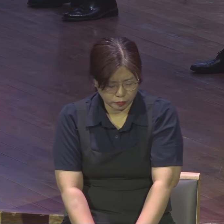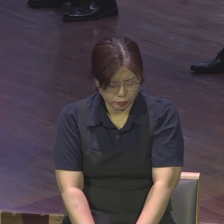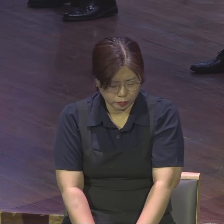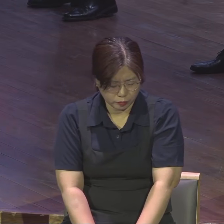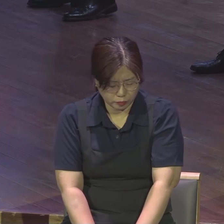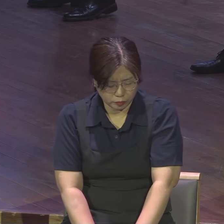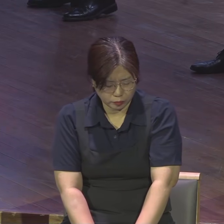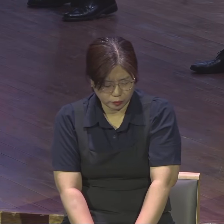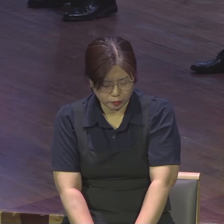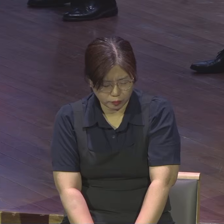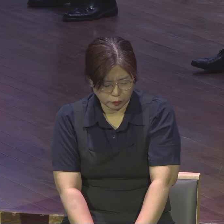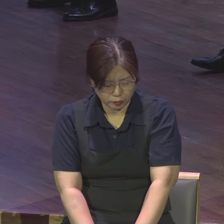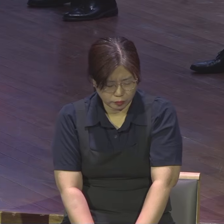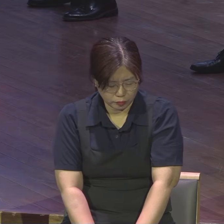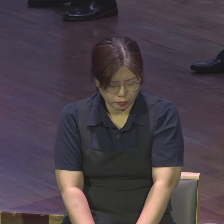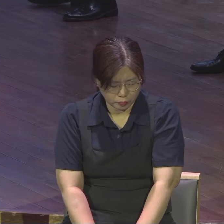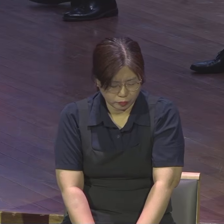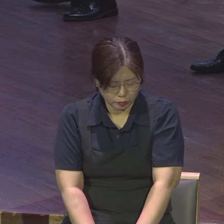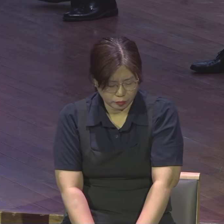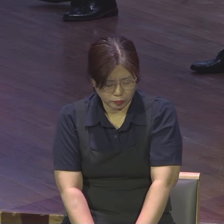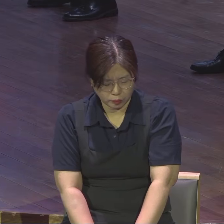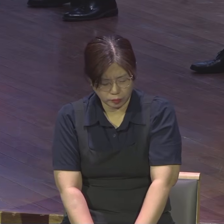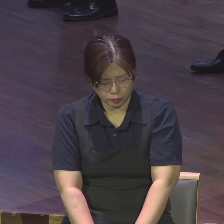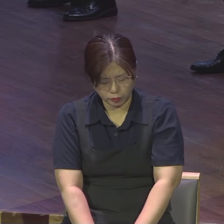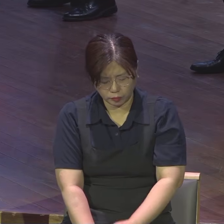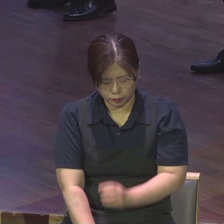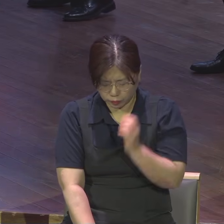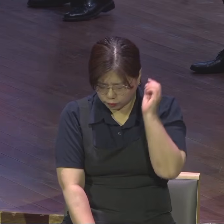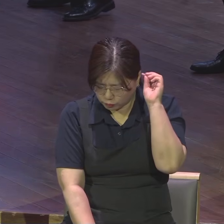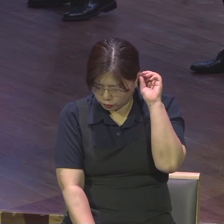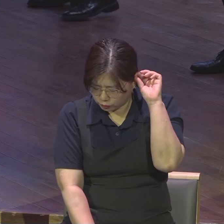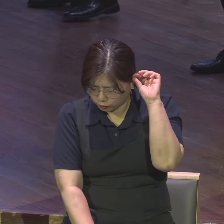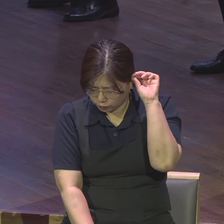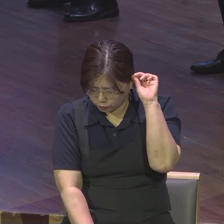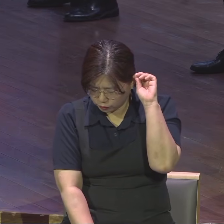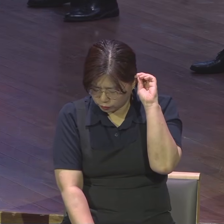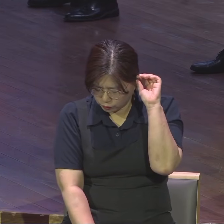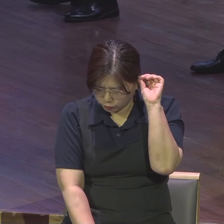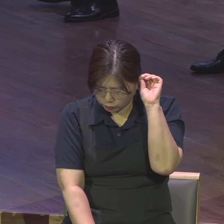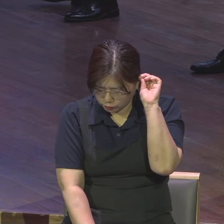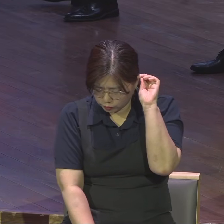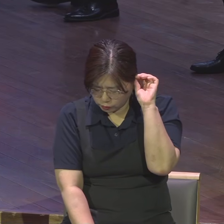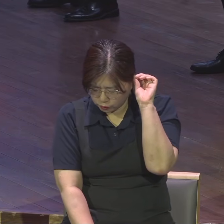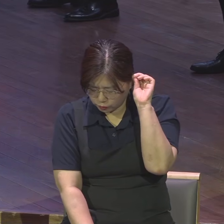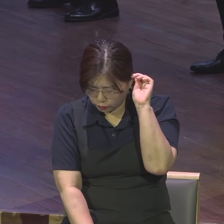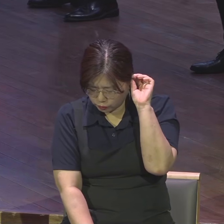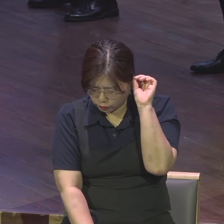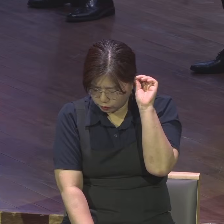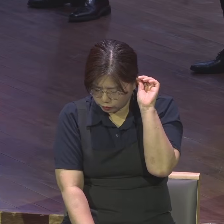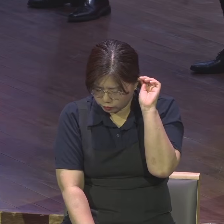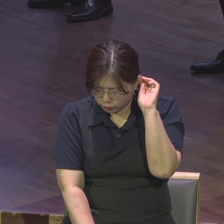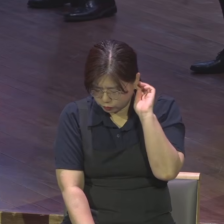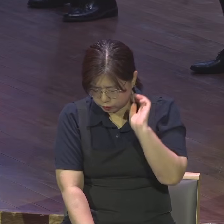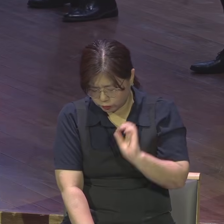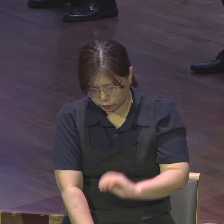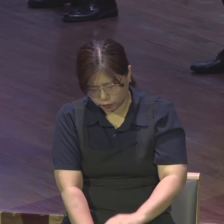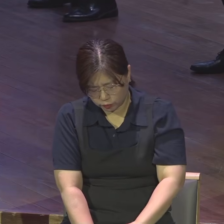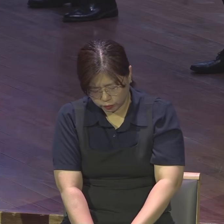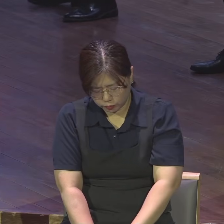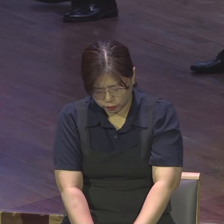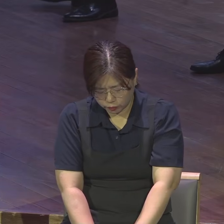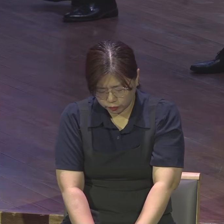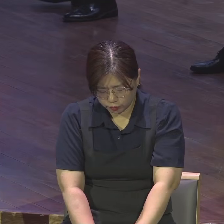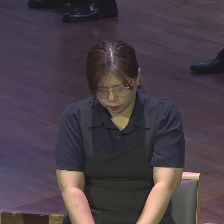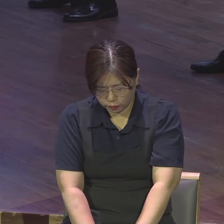성령의 충만함을 주시고 밴쿠버 모든 한인들과 후대에 살릴 성령의 충만함을 이 시간 부어 주시옵소서. 아무도 할 수